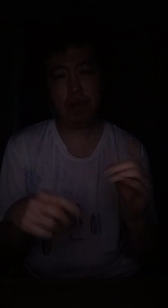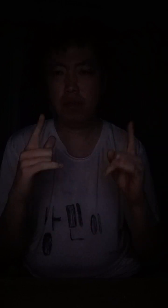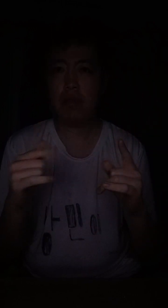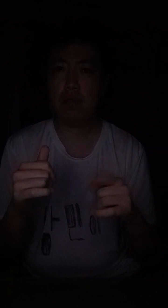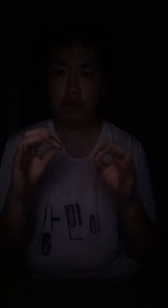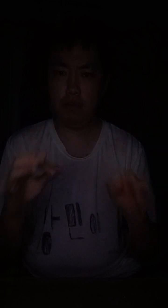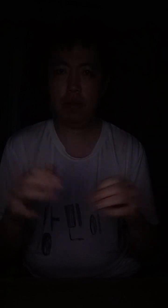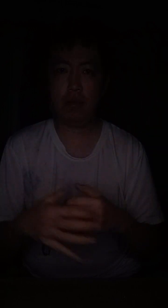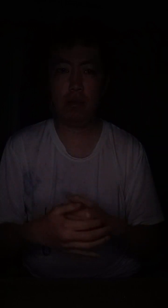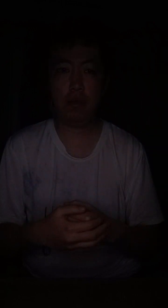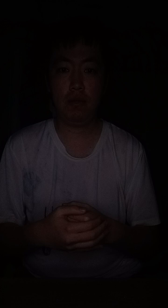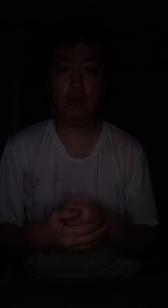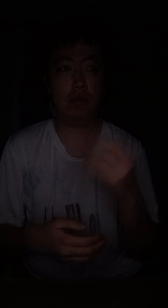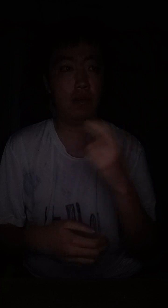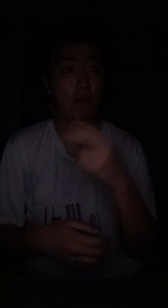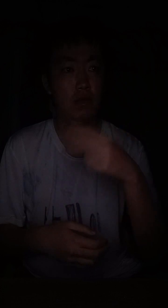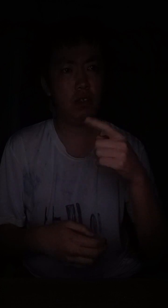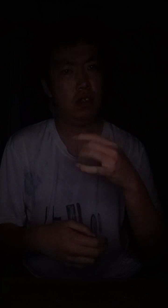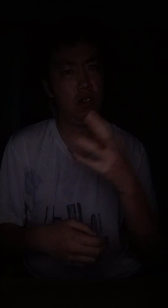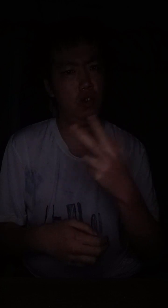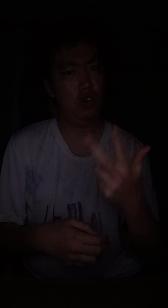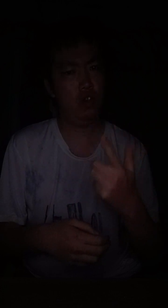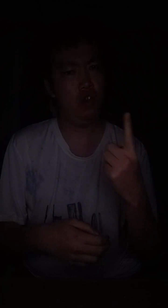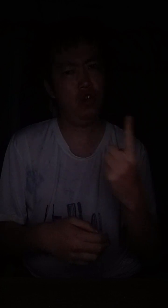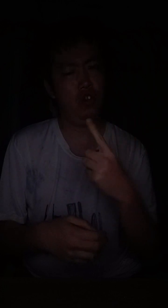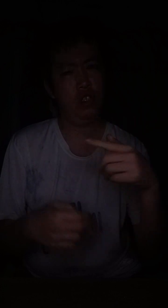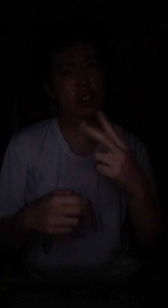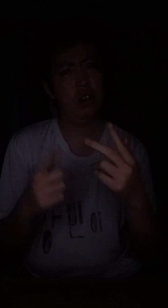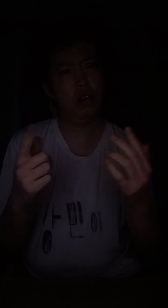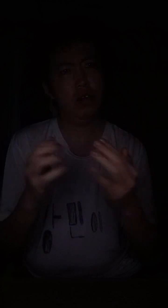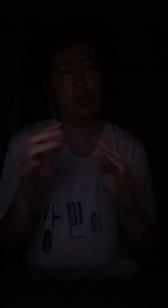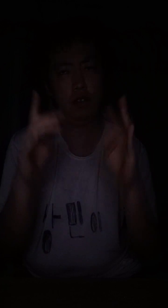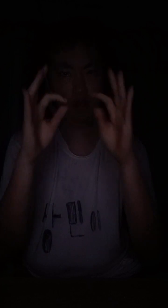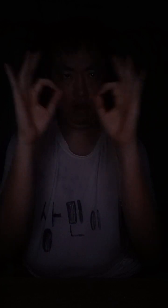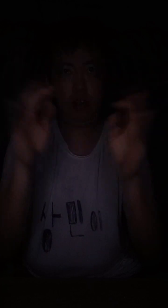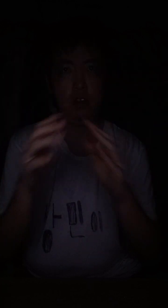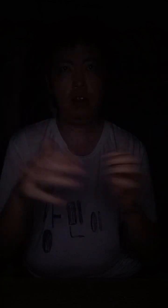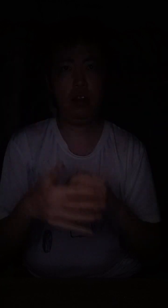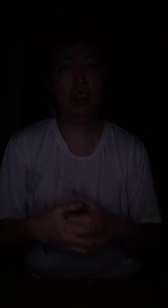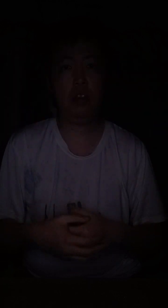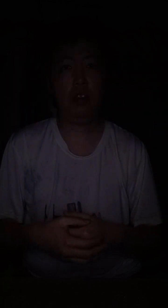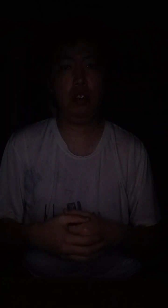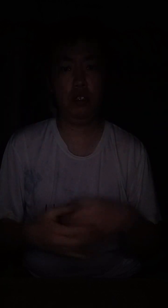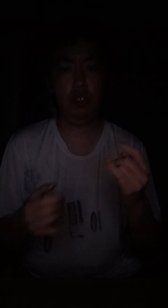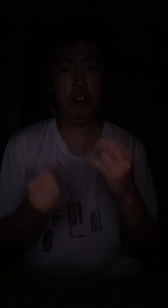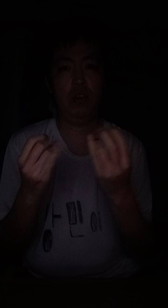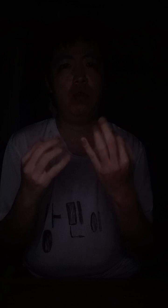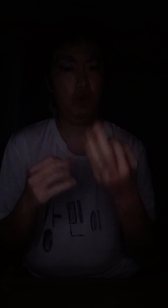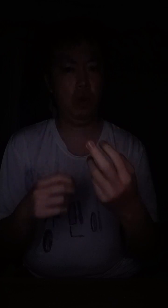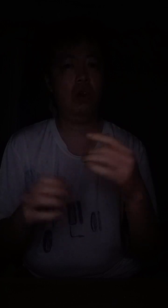그치는데 서울시는 지난 1년간 73회선을 차단했습니다. 사건 현장 탐육공 서창우입니다.